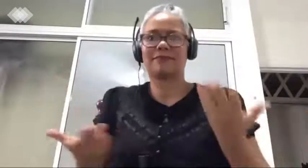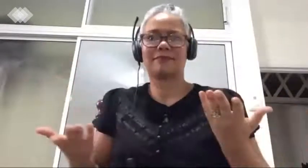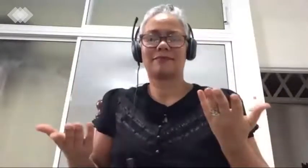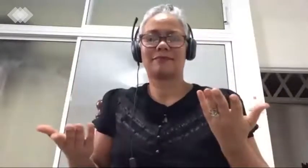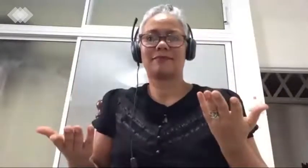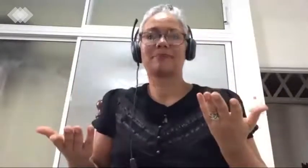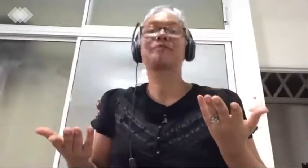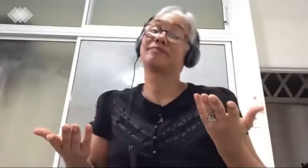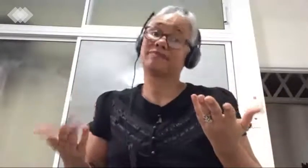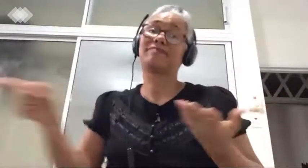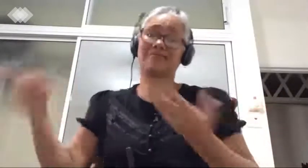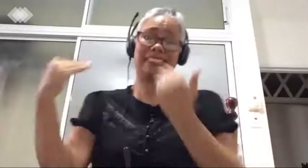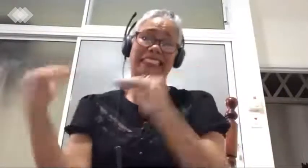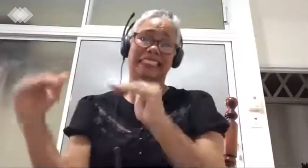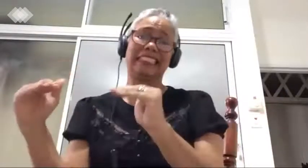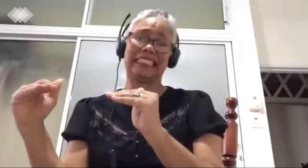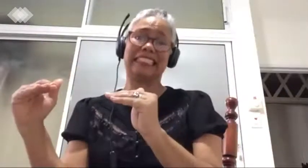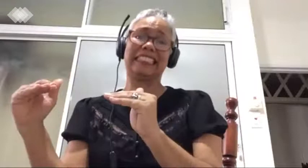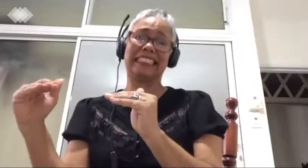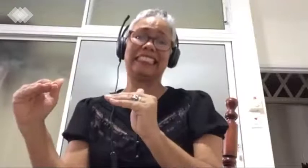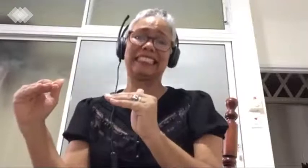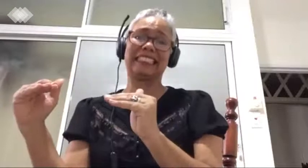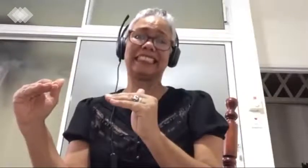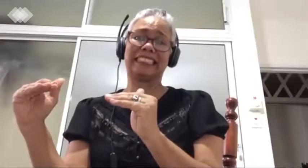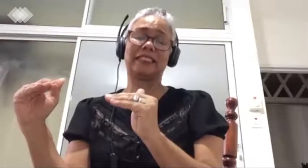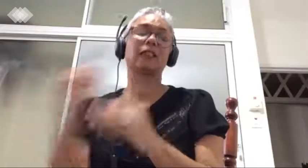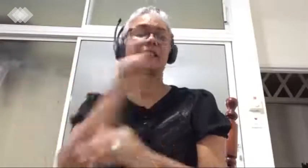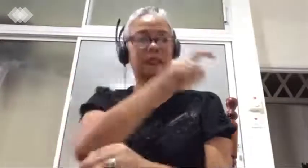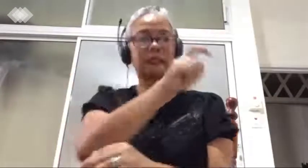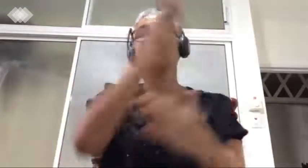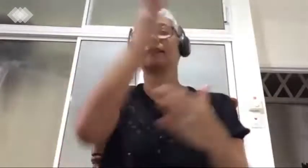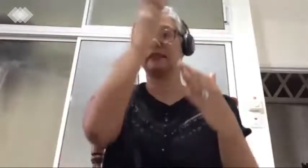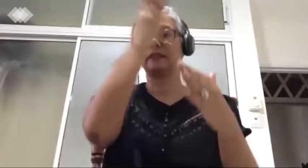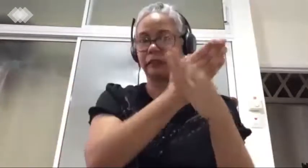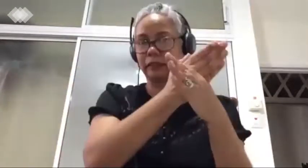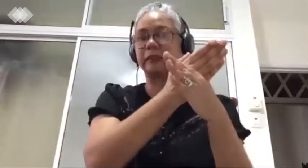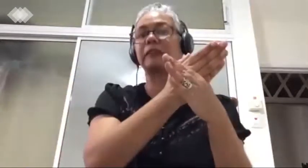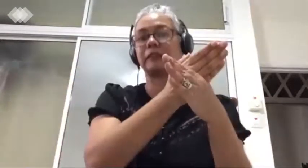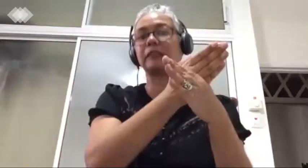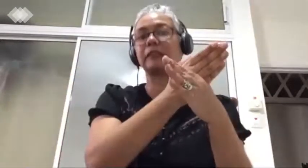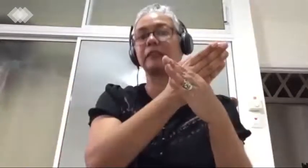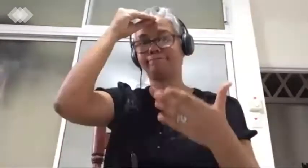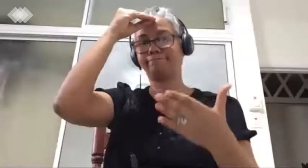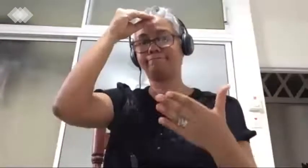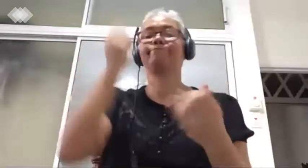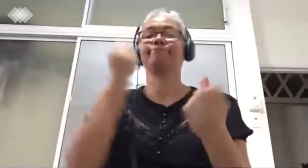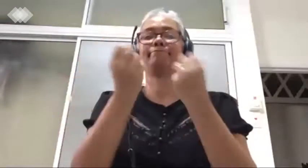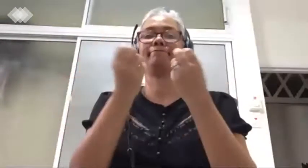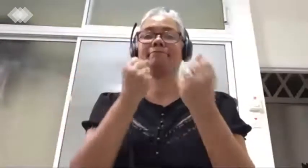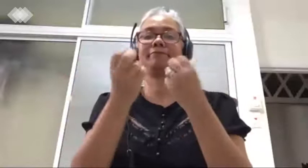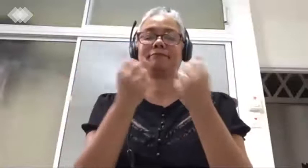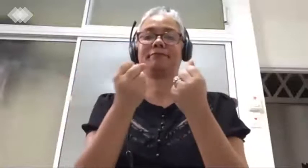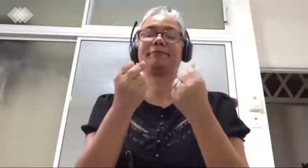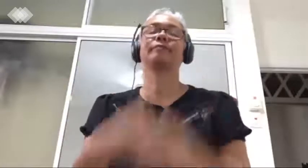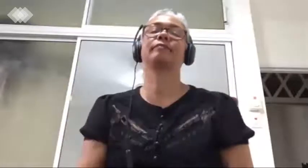mayores situaciones de salud mental. Este es uno de los acuerdos o una de las partes del acuerdo